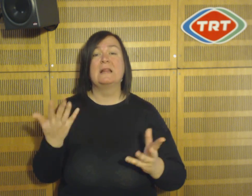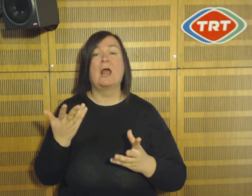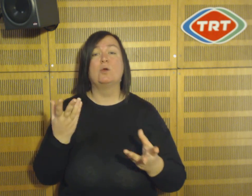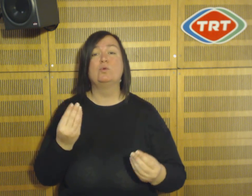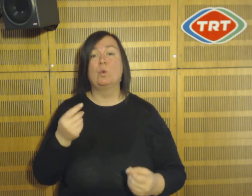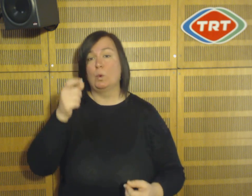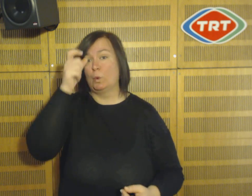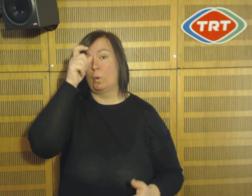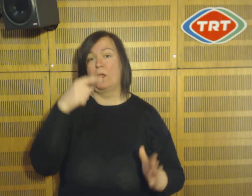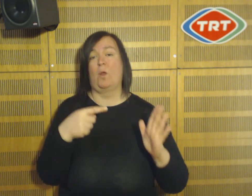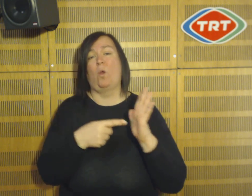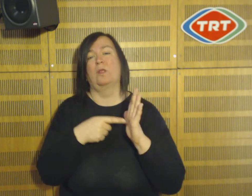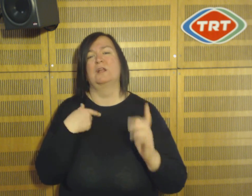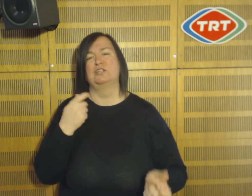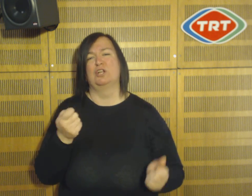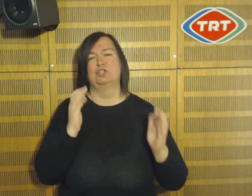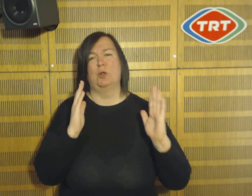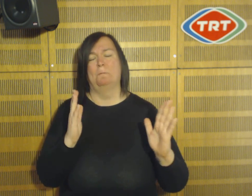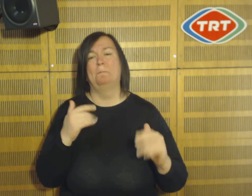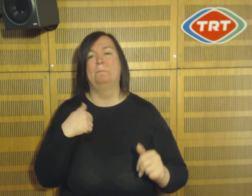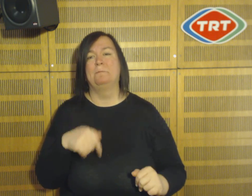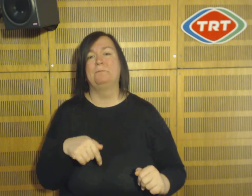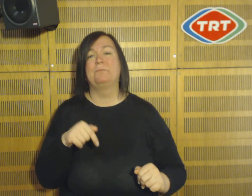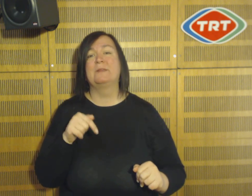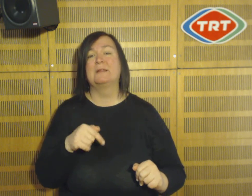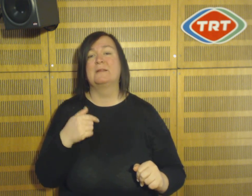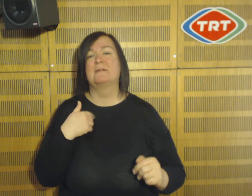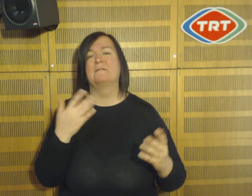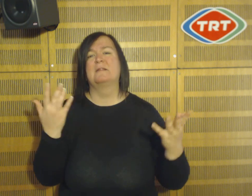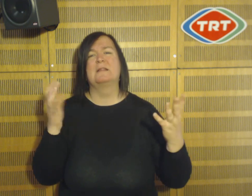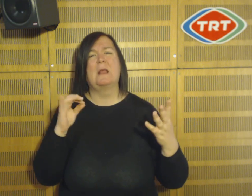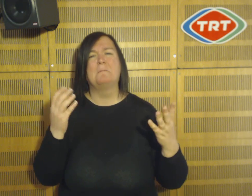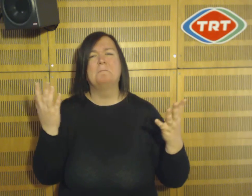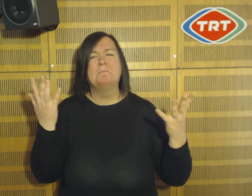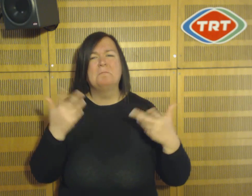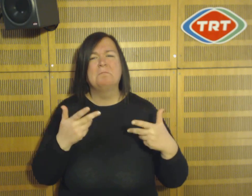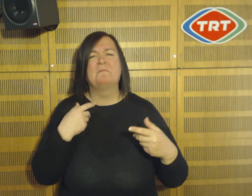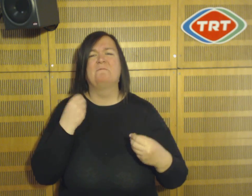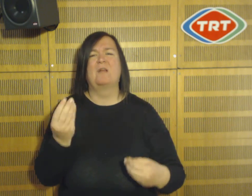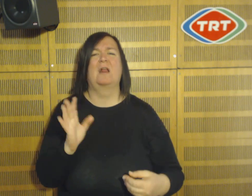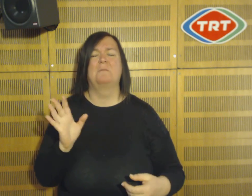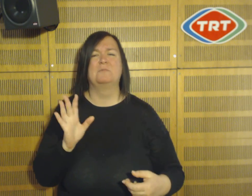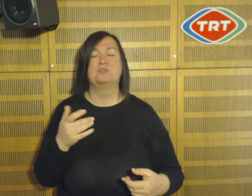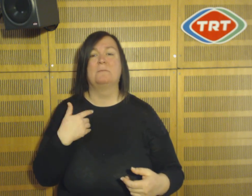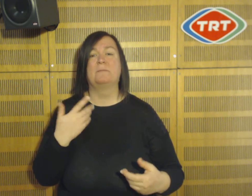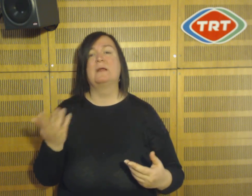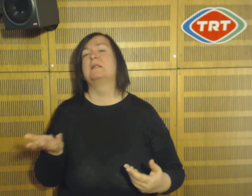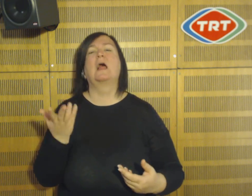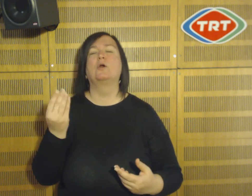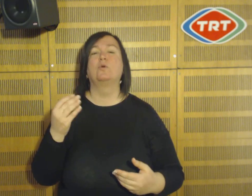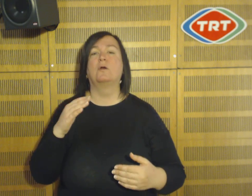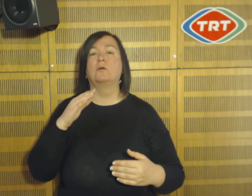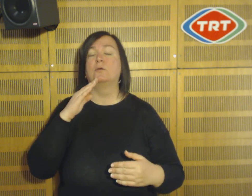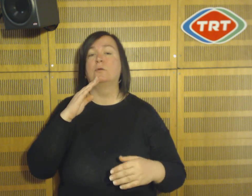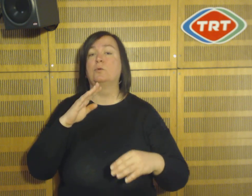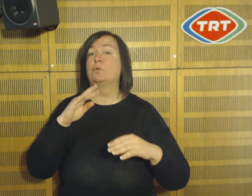Türkiye odaklı çalıştığımız için hani bir Eee şu anda bir veri veremeyeceğim açıkçası Eee ama daha çok yani yurt dışında yine bu alanda